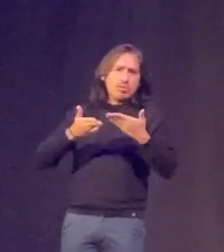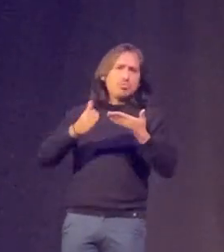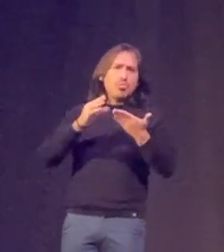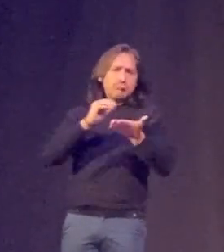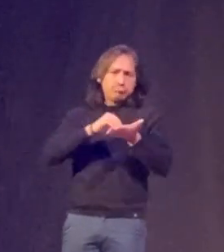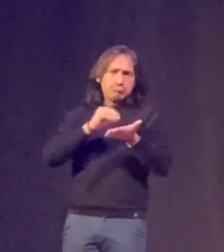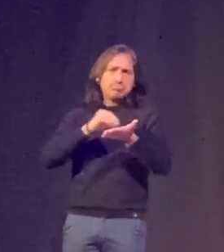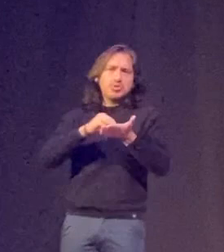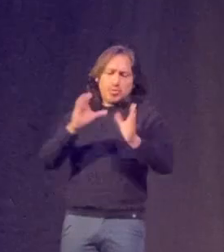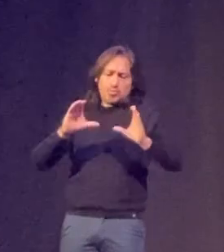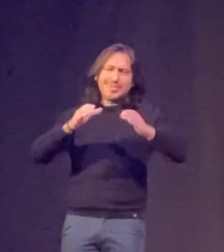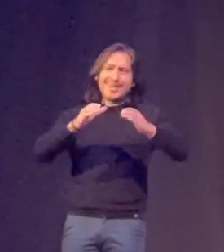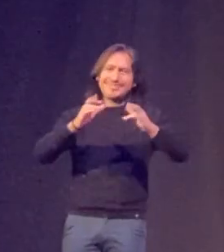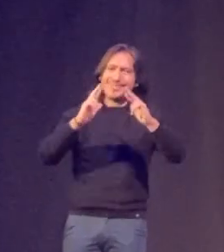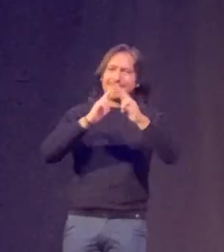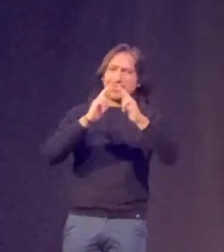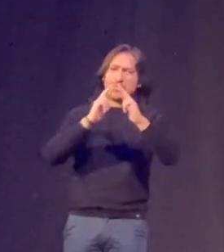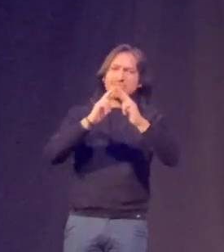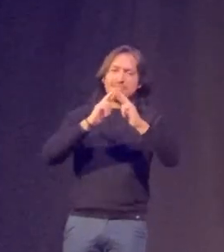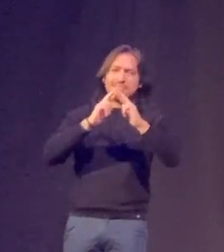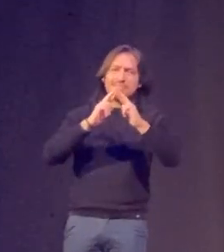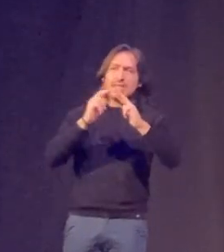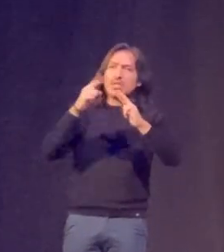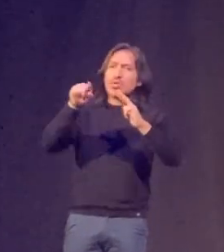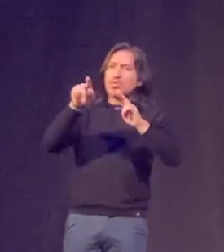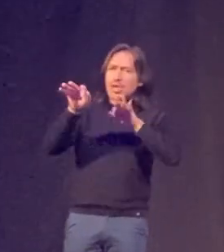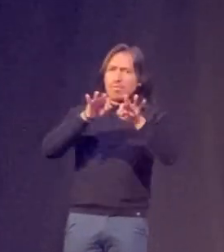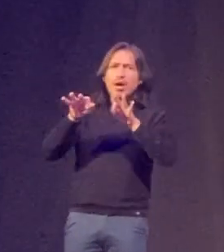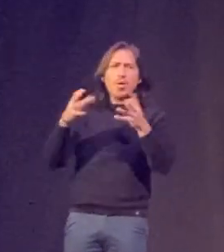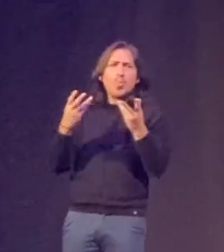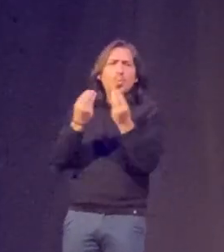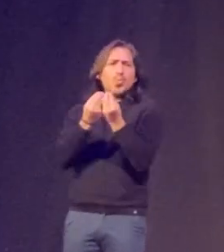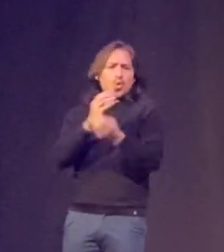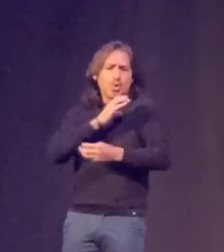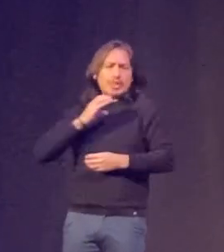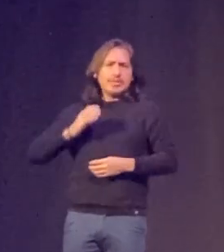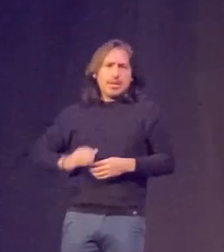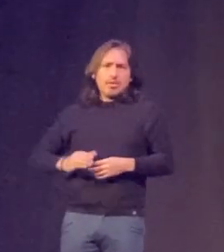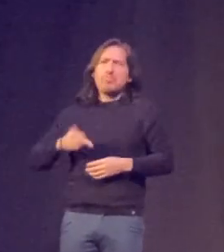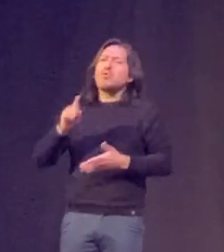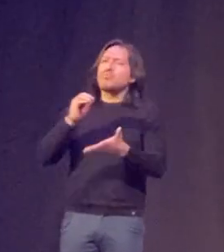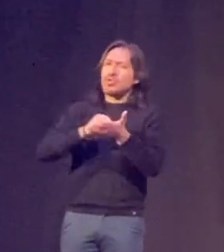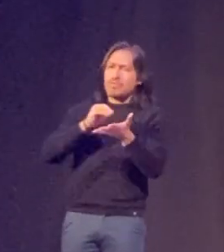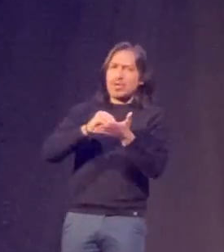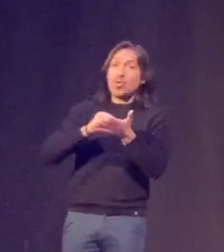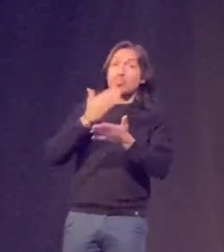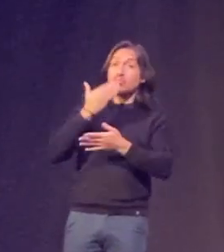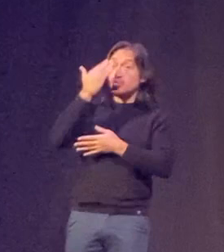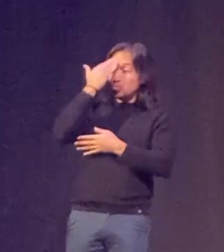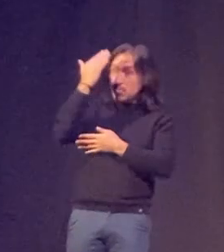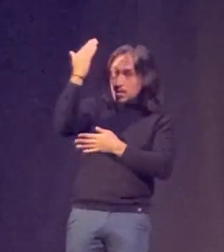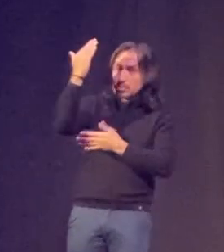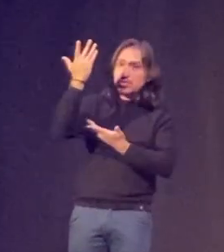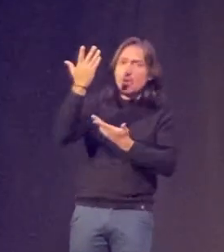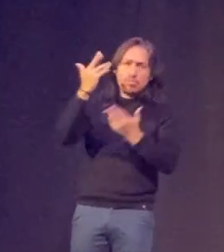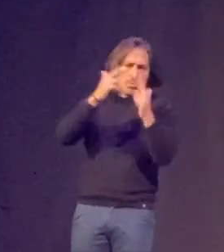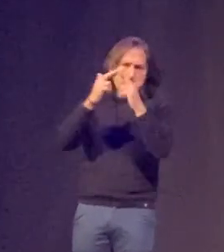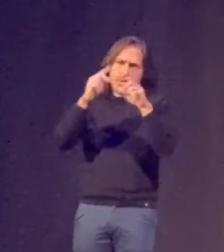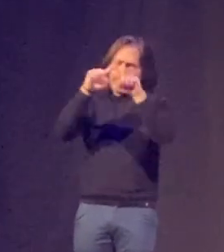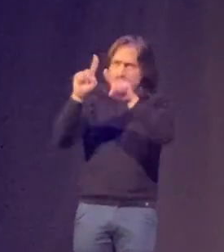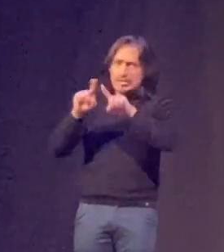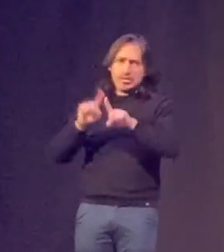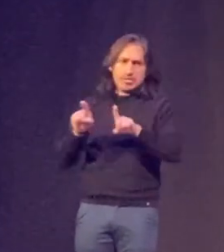religiosa. Trabajan principalmente con la comunidad cristiana, aunque también trabajan con personas de la comunidad musulmana, entre otras religiones, y